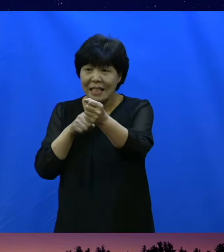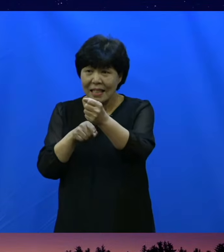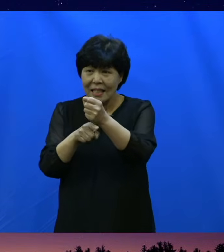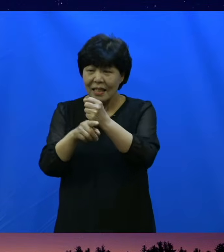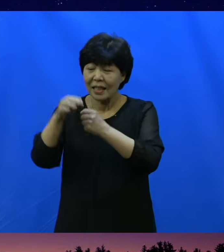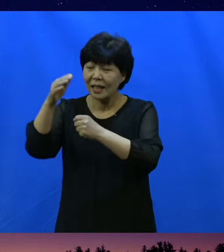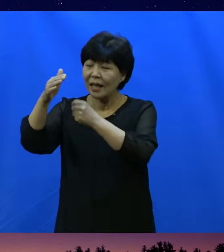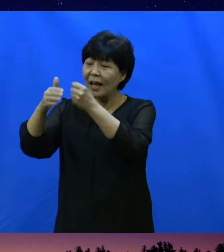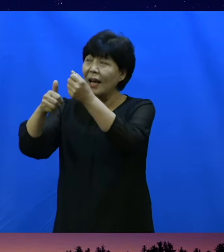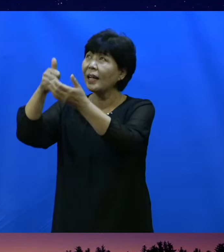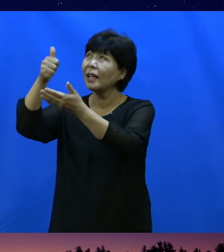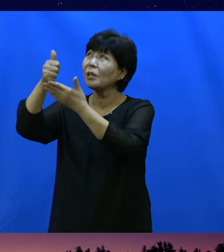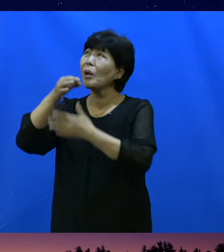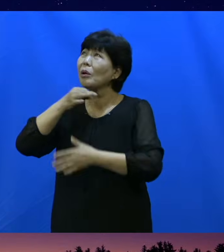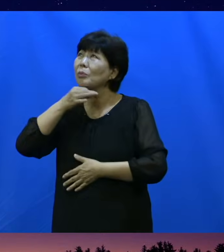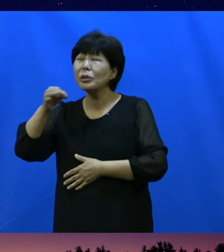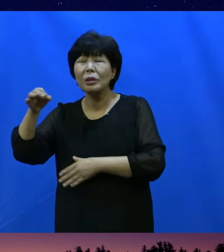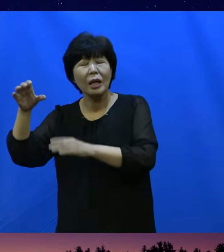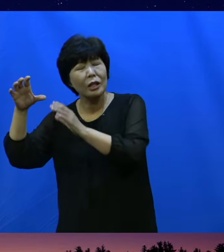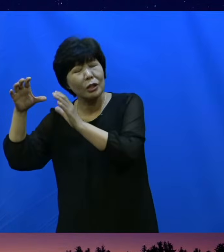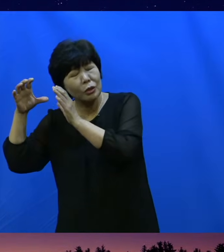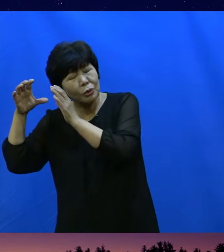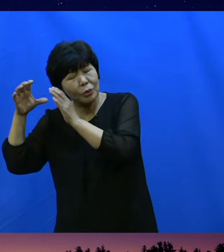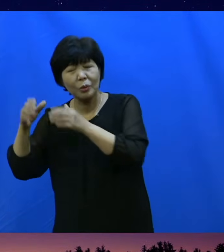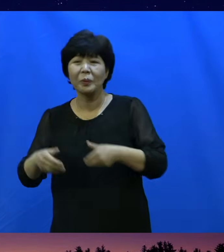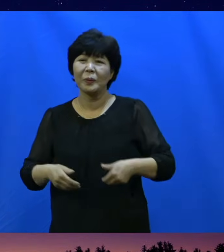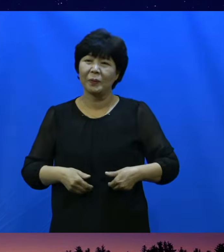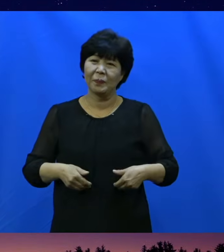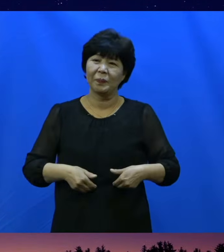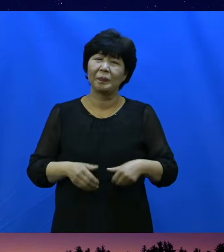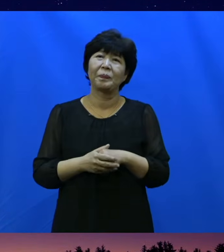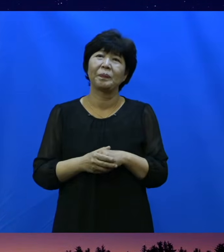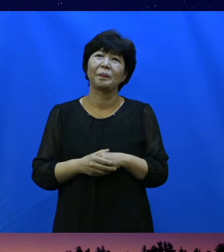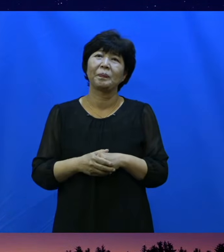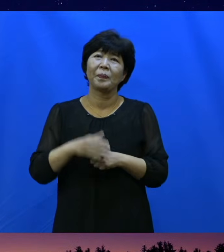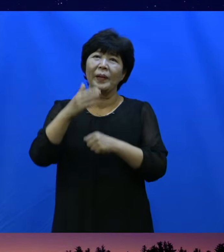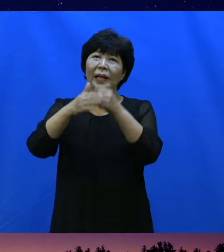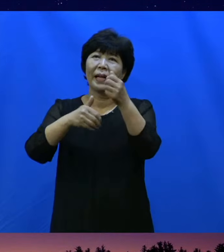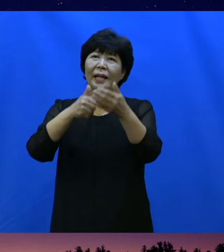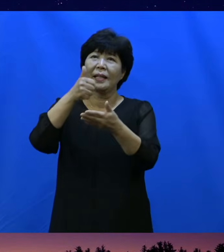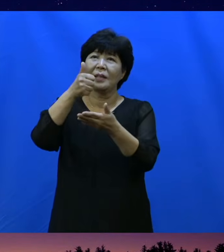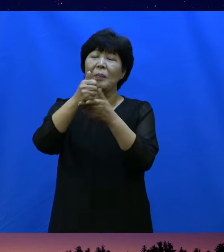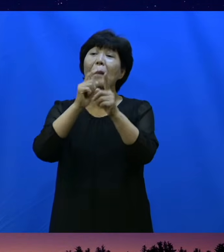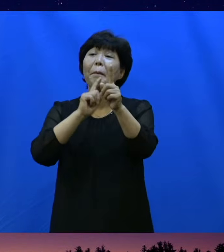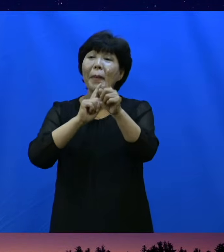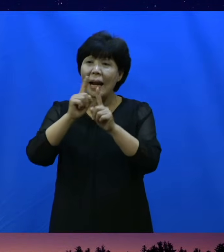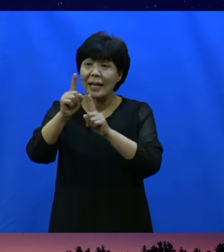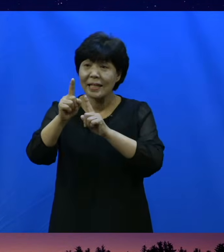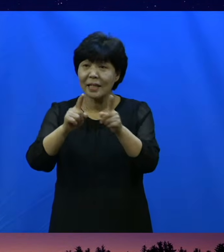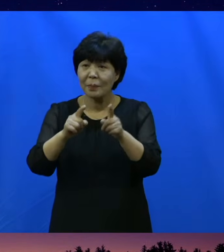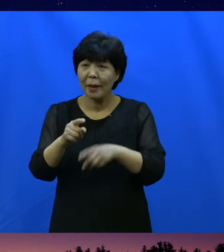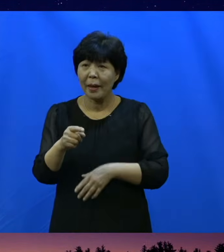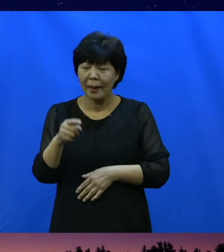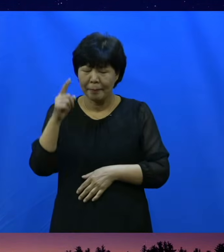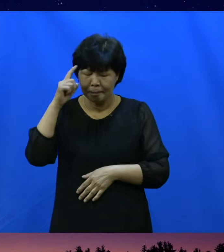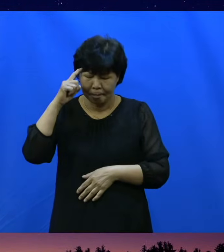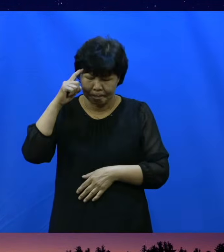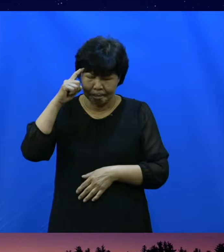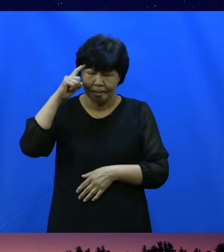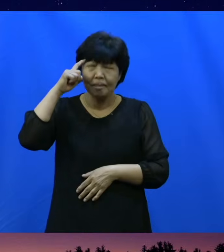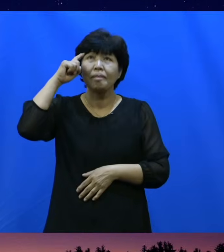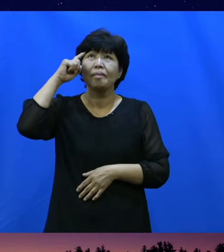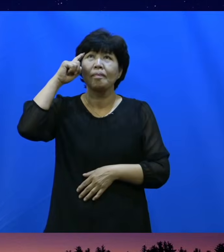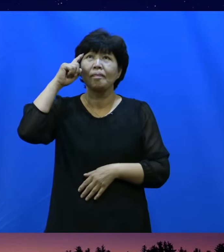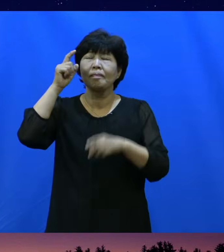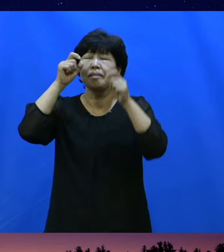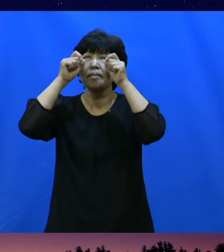결국 영적 전쟁을 위해서 우리가 할 일은 뭘까요, 여러분? 하나님의 말씀에 눈을 떠야 돼요. 그러니까 말씀에 눈을